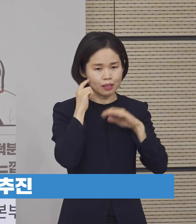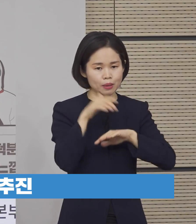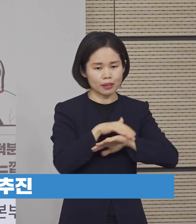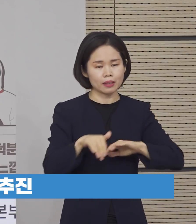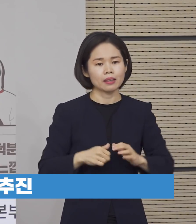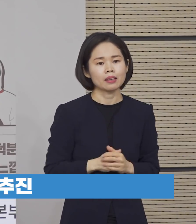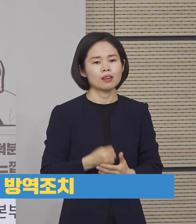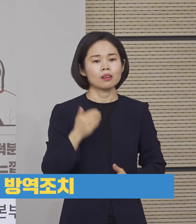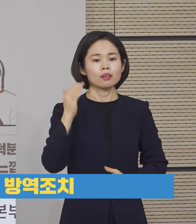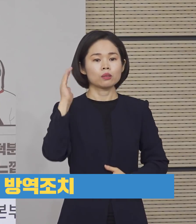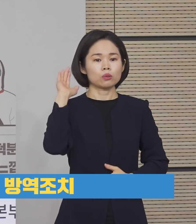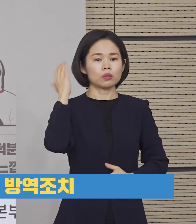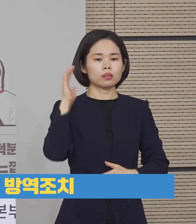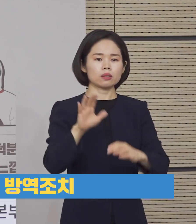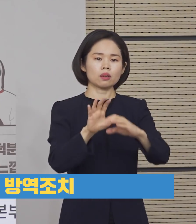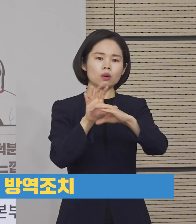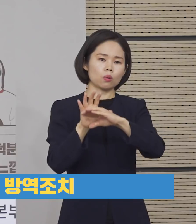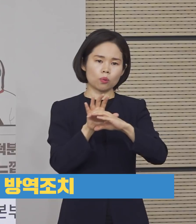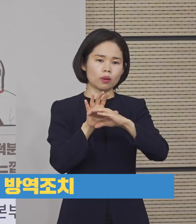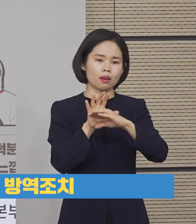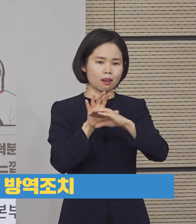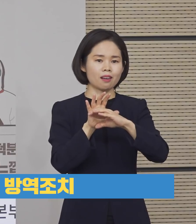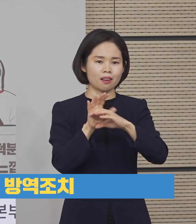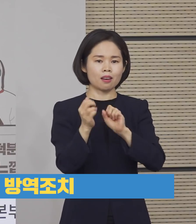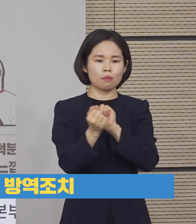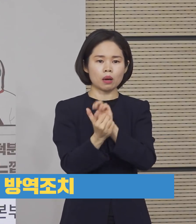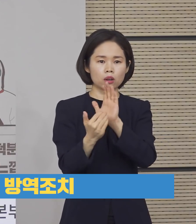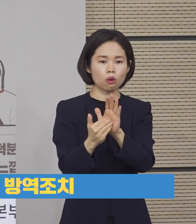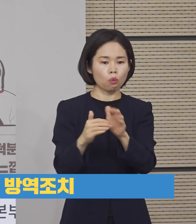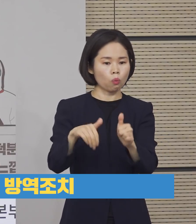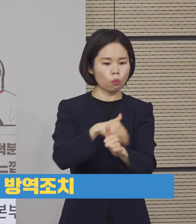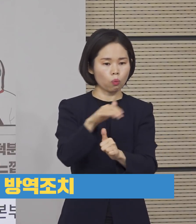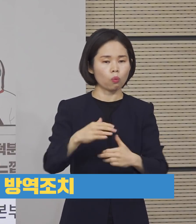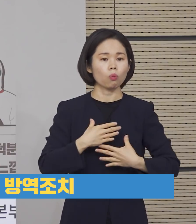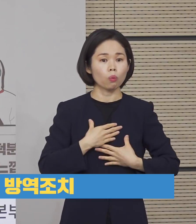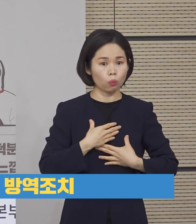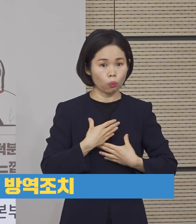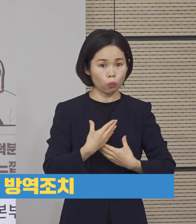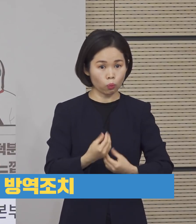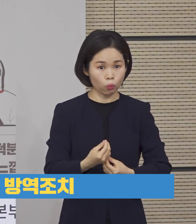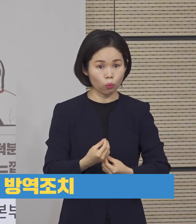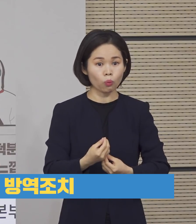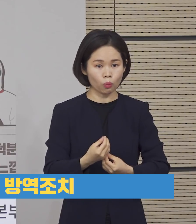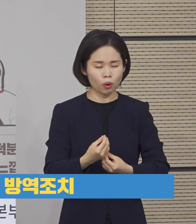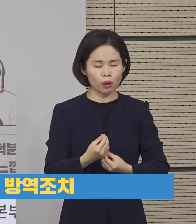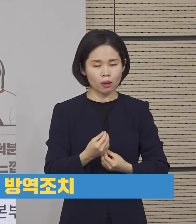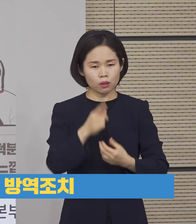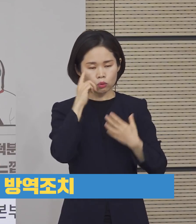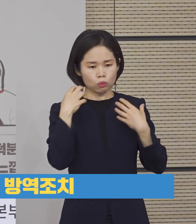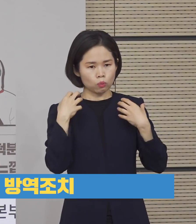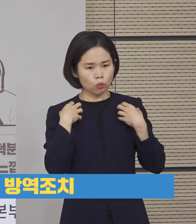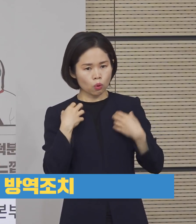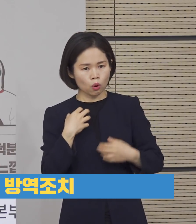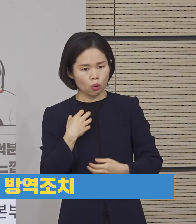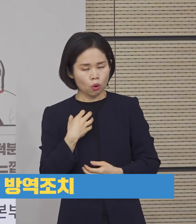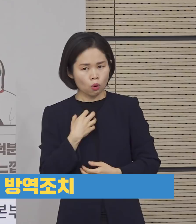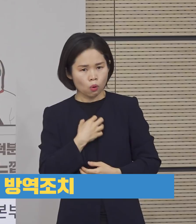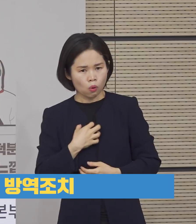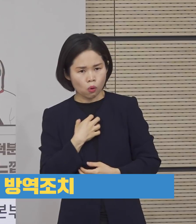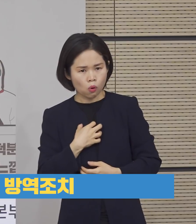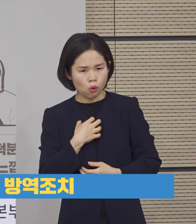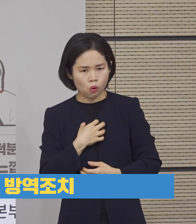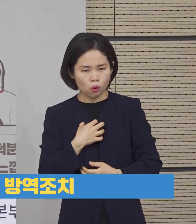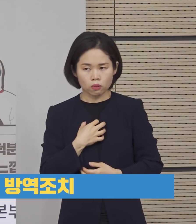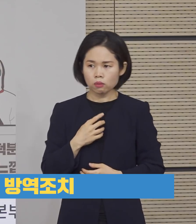계획입니다. 최근의 안정적인 방역 상황을 보면서 정부의 우려가